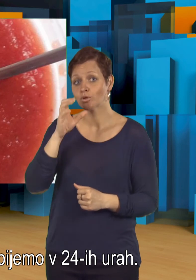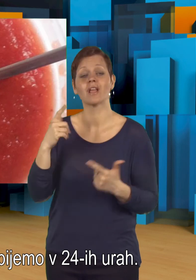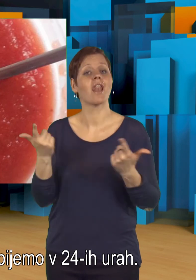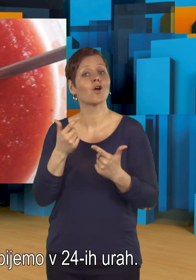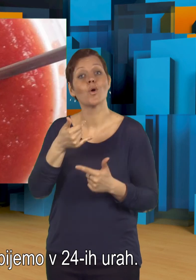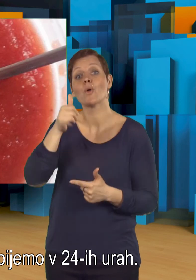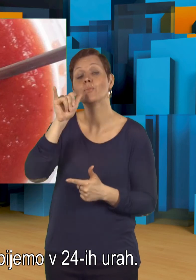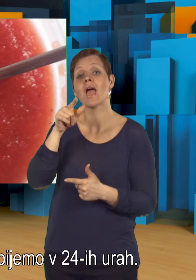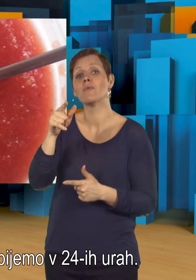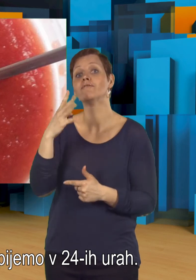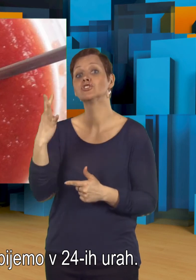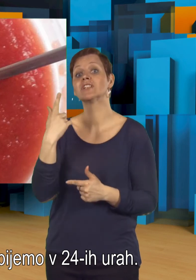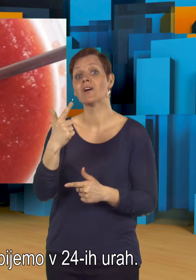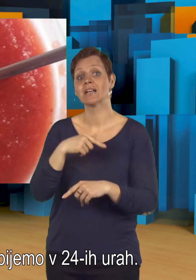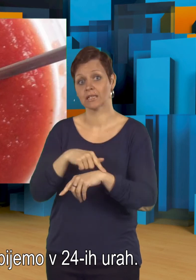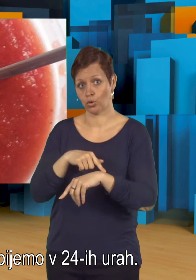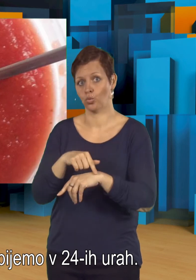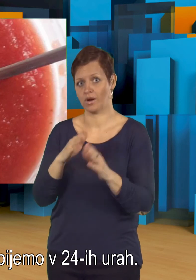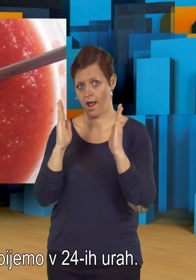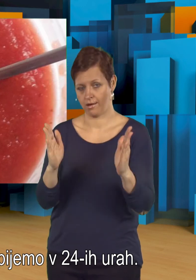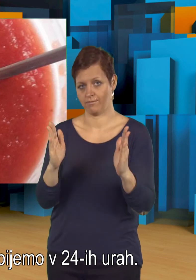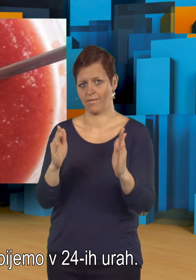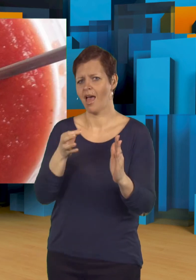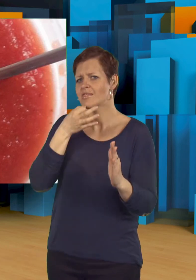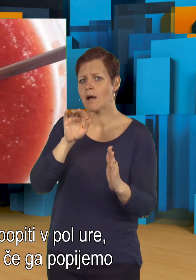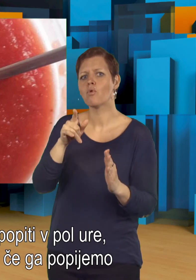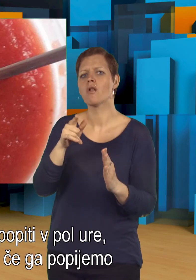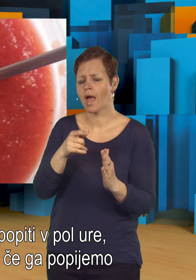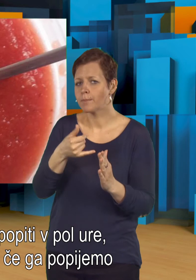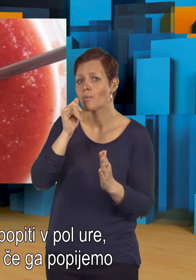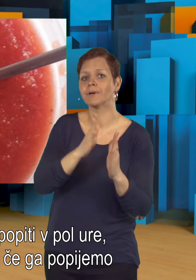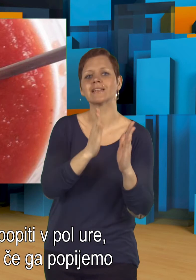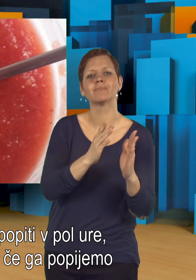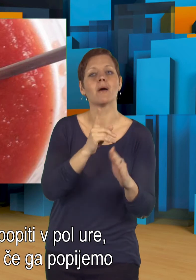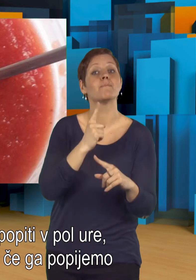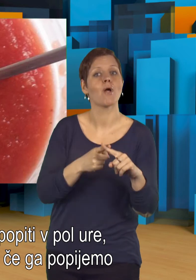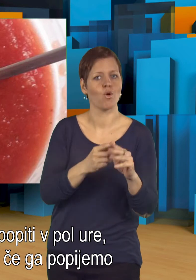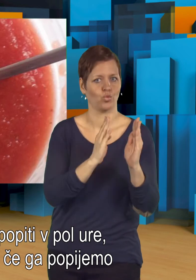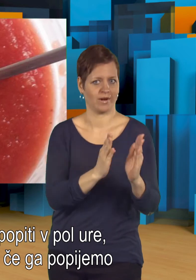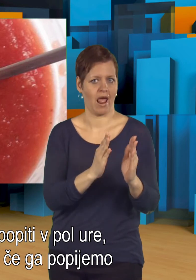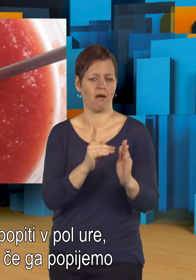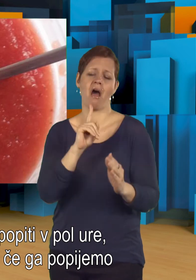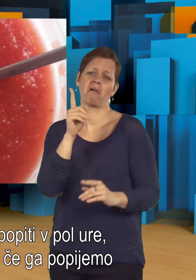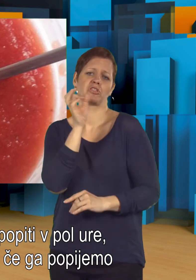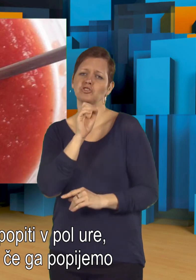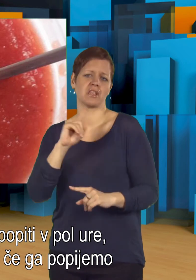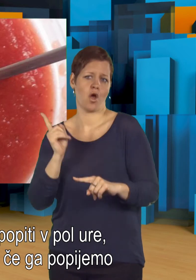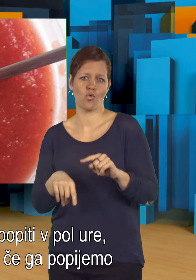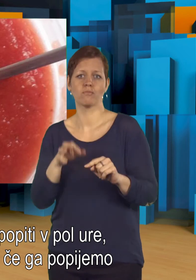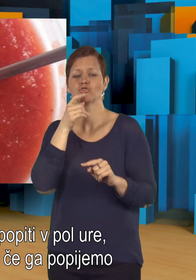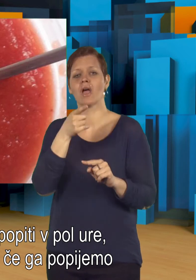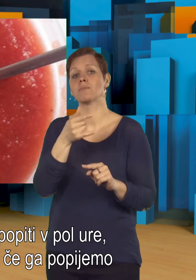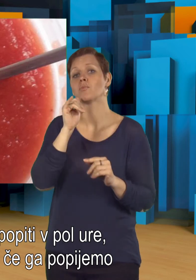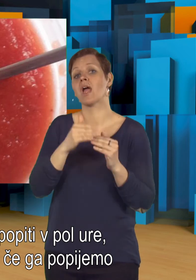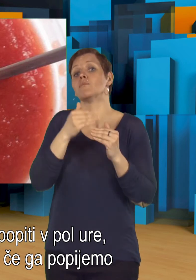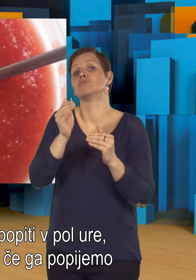Smuti lahko popijemo v 24 urah. Najbolje ga je popiti v pol ure, a ni nič narobe, če ga